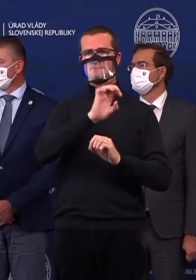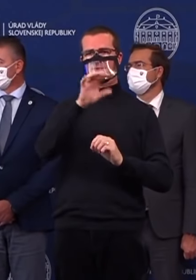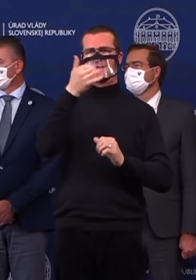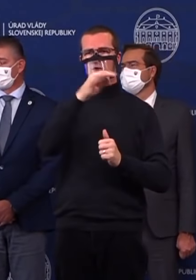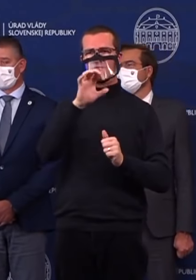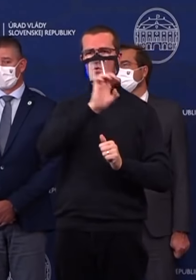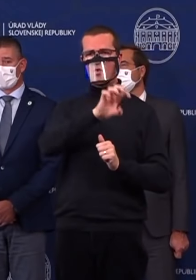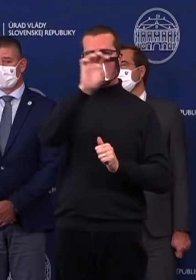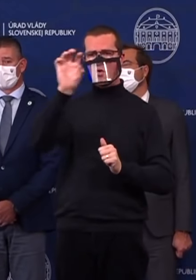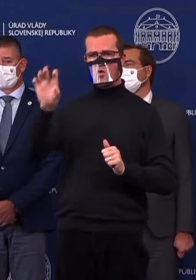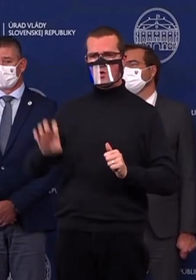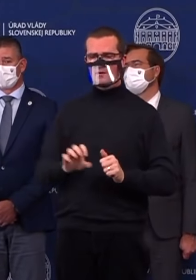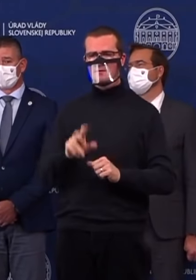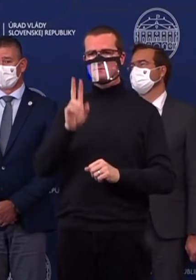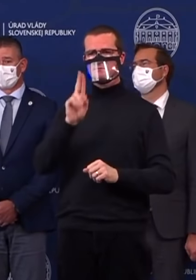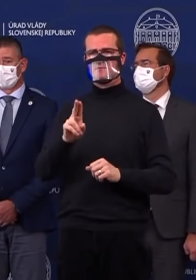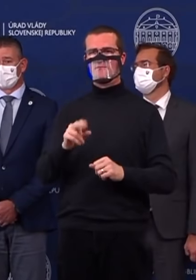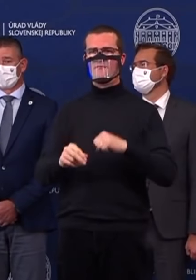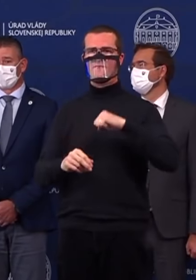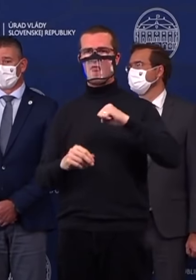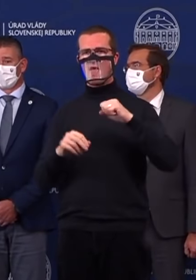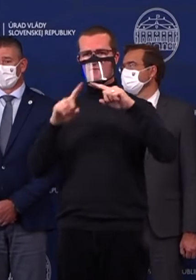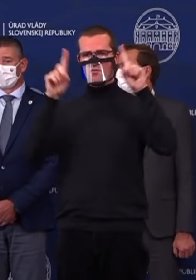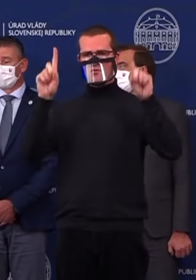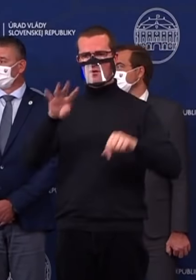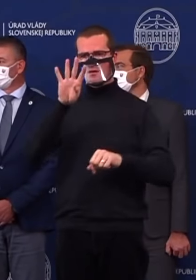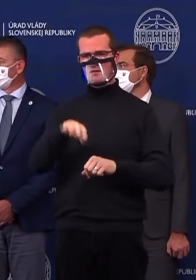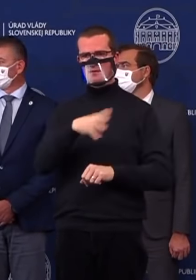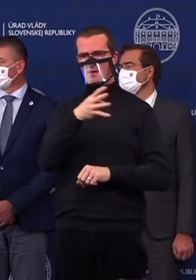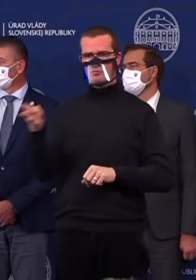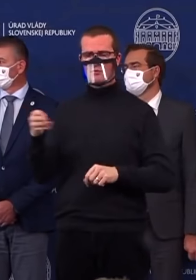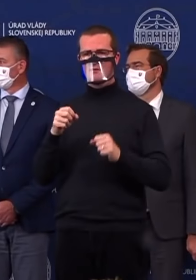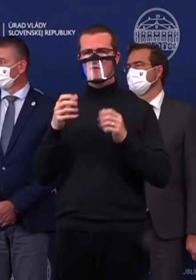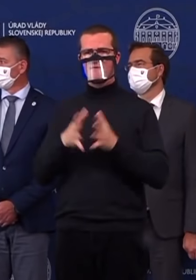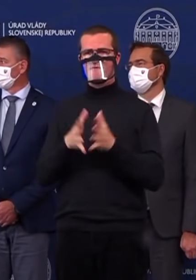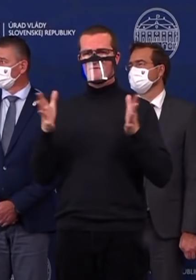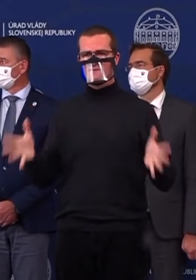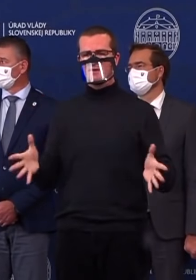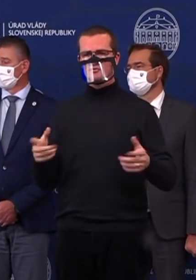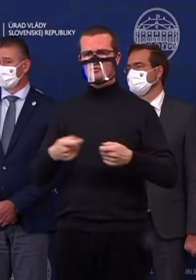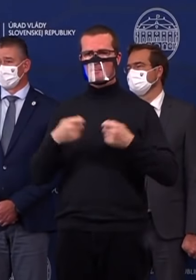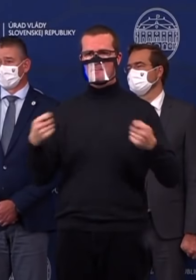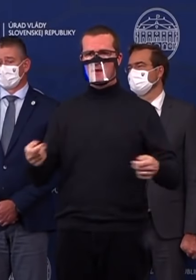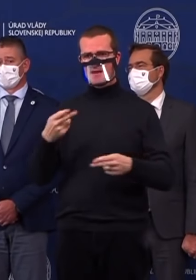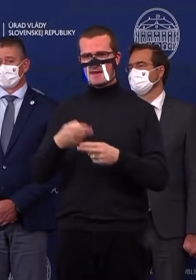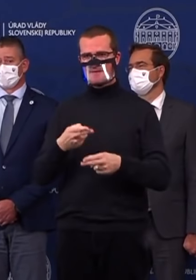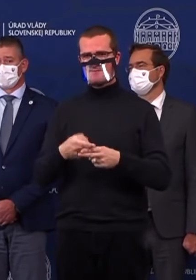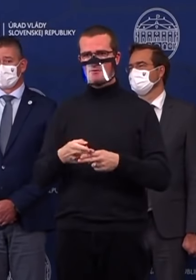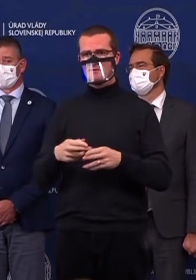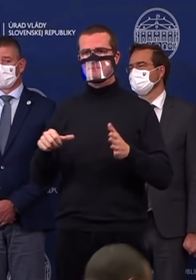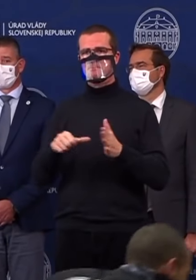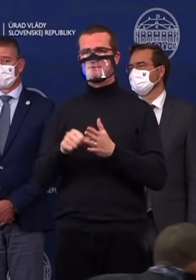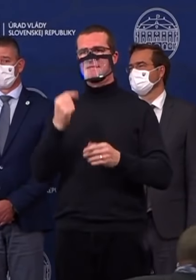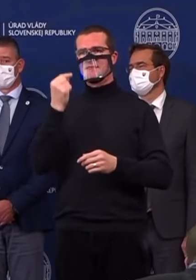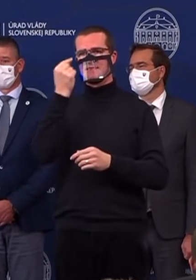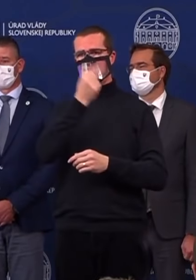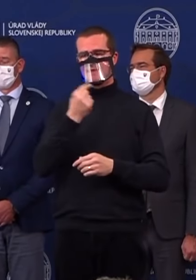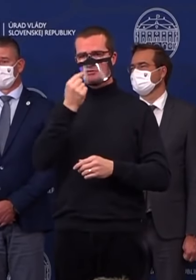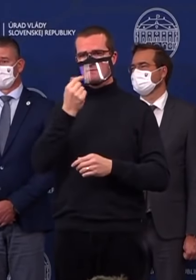jednotlivých okresoch máte tam vľavo na tabulke, kde vidíme, že najväčšiu mieru infekčnosti medzi testovanými